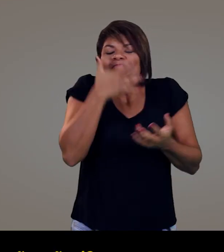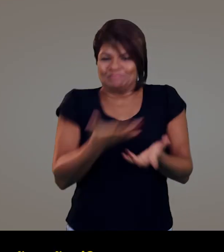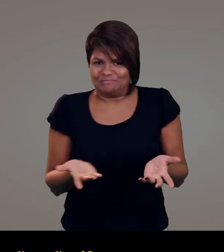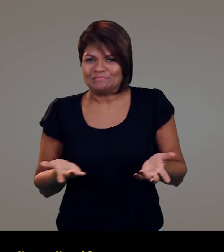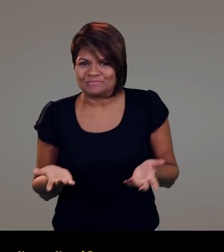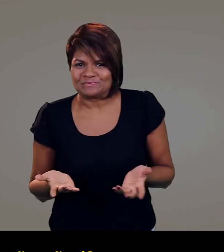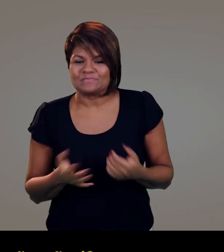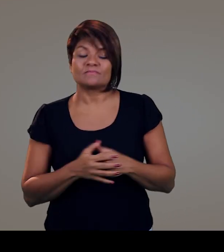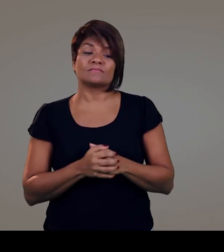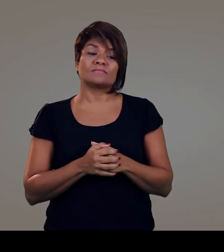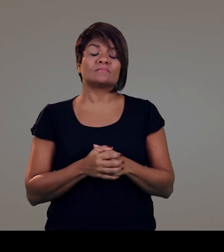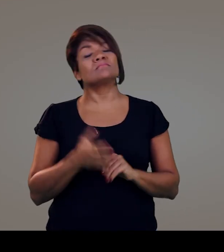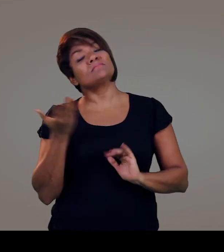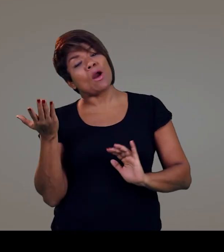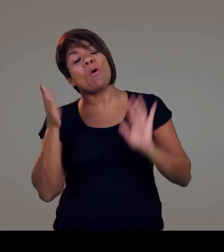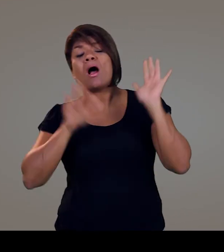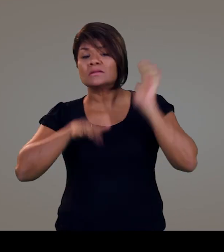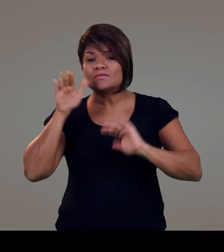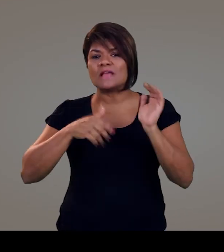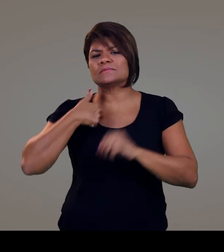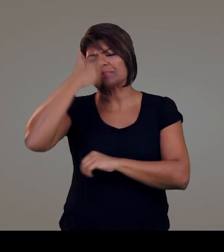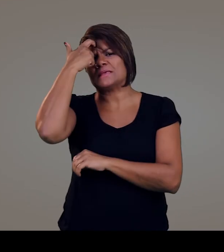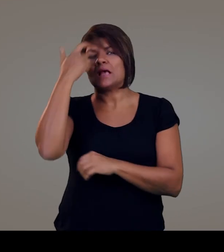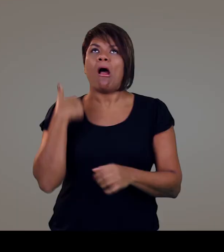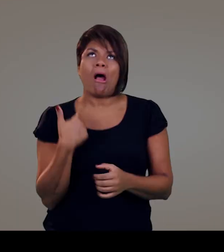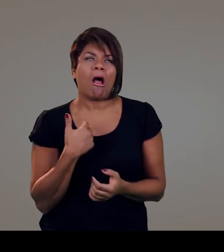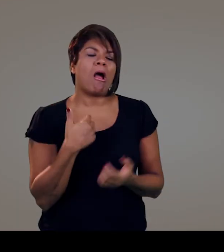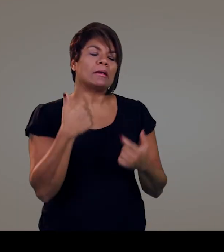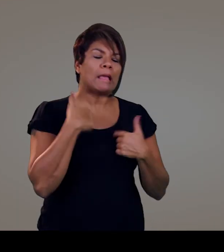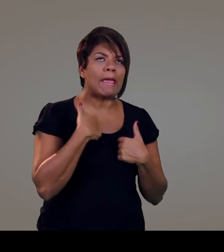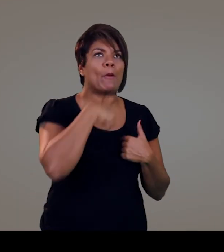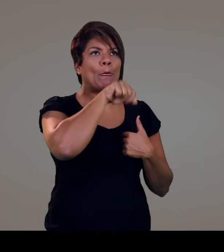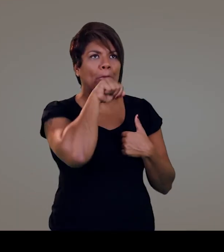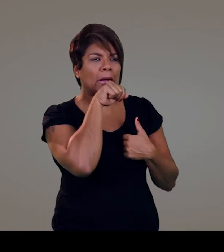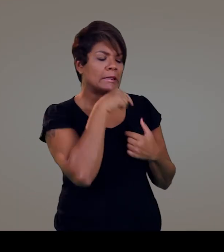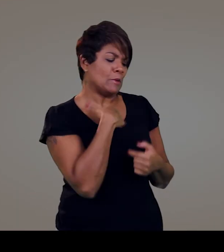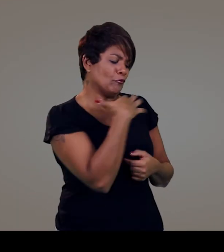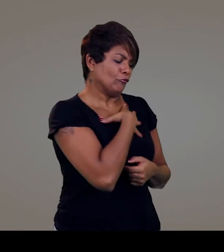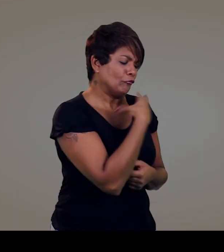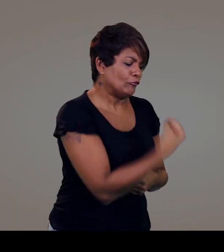gente fica pensando que ser mãe de filho surdo,